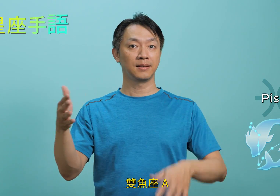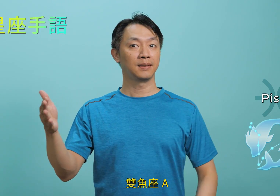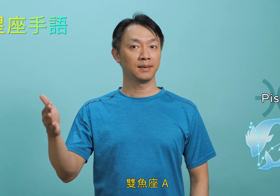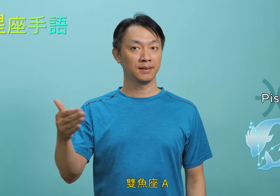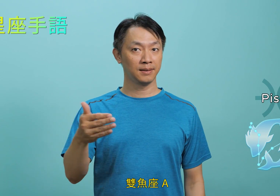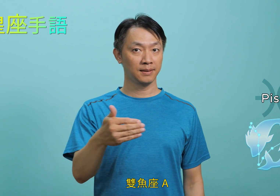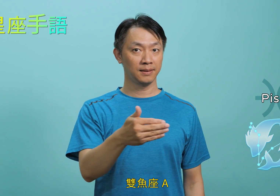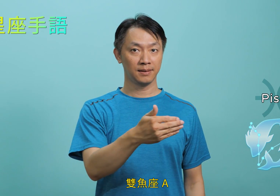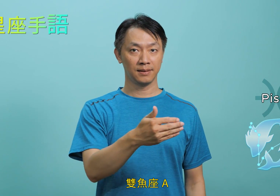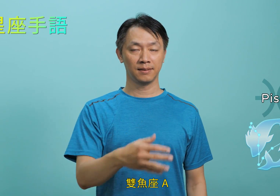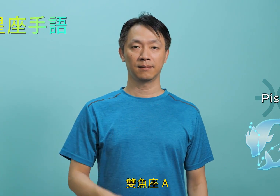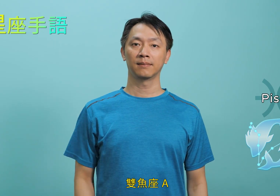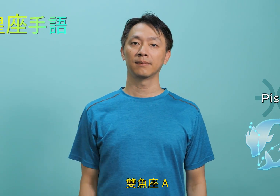双鱼座 A，